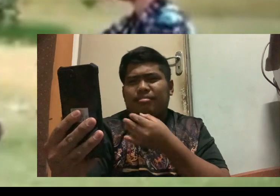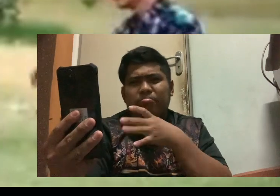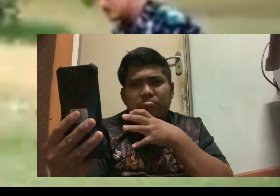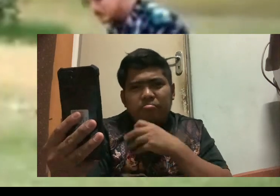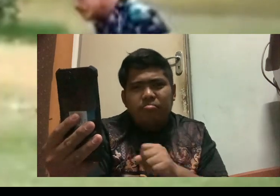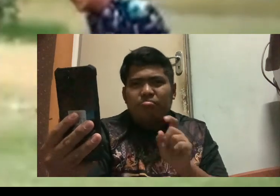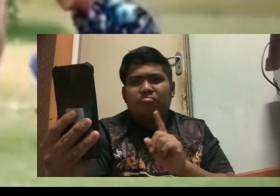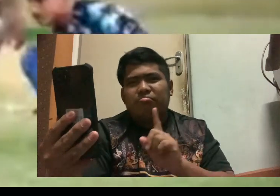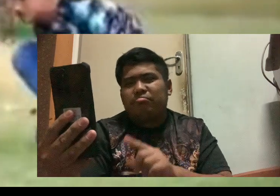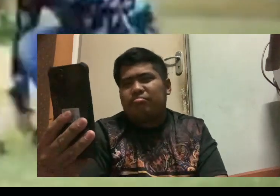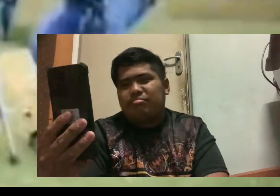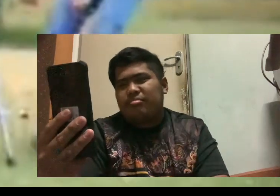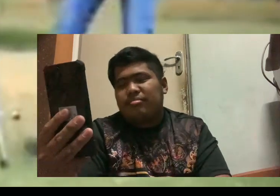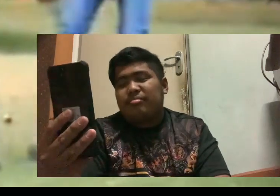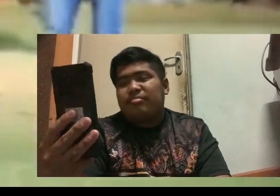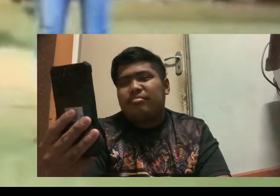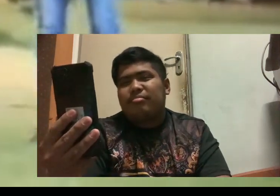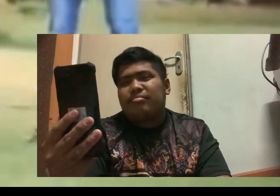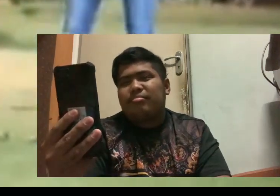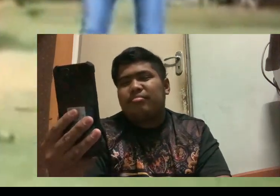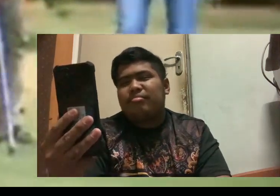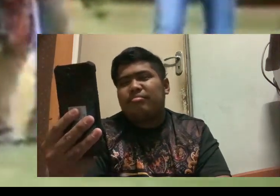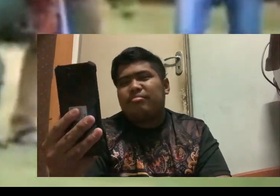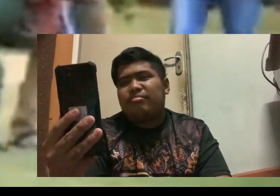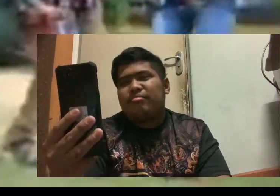चले नहीं जा रहा यार बेटा।